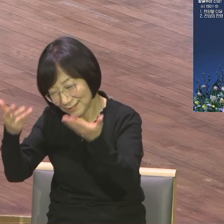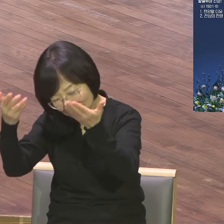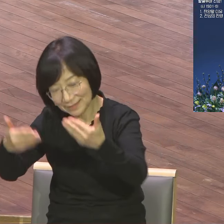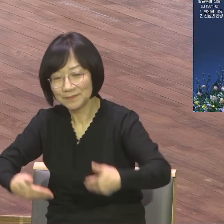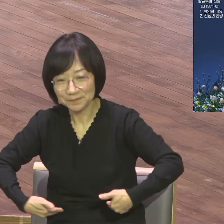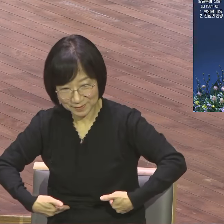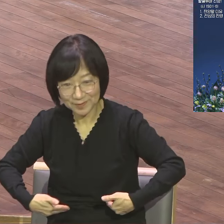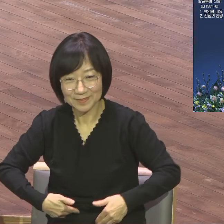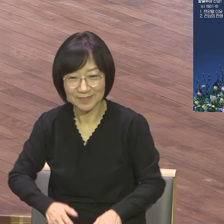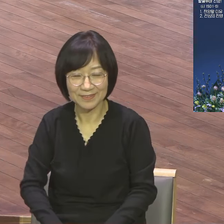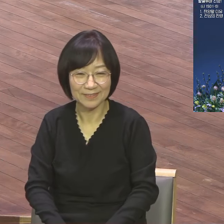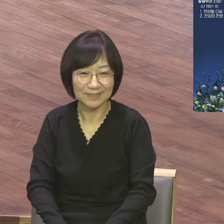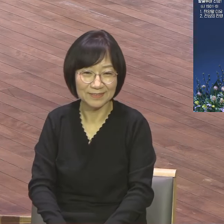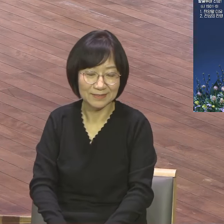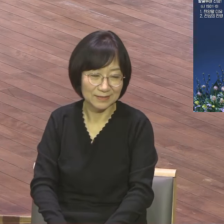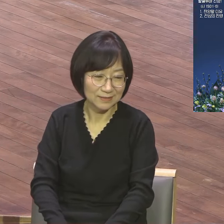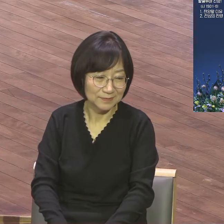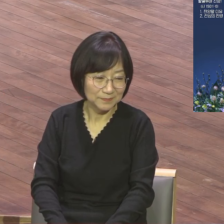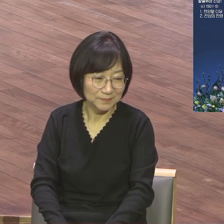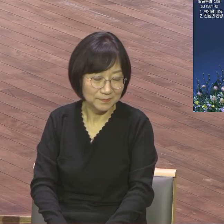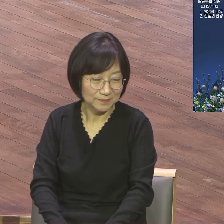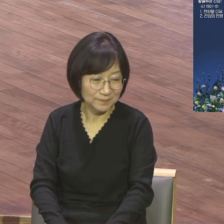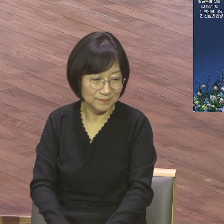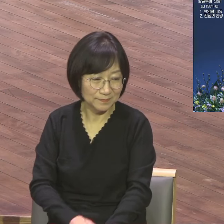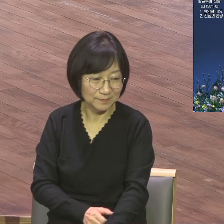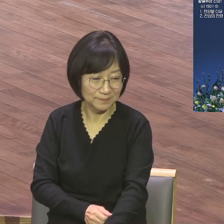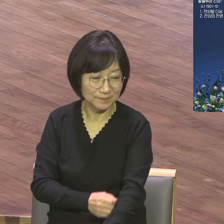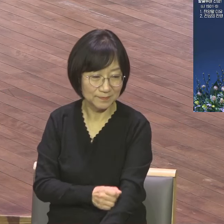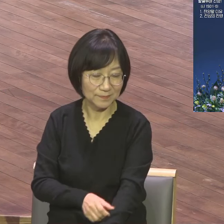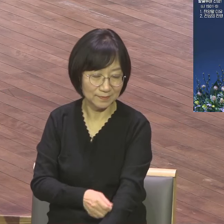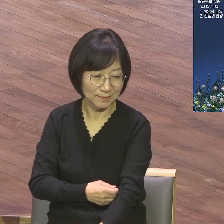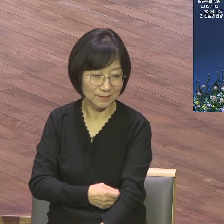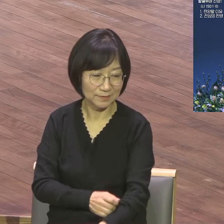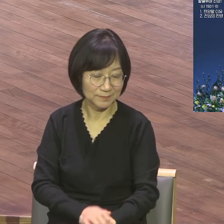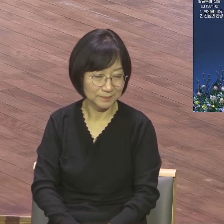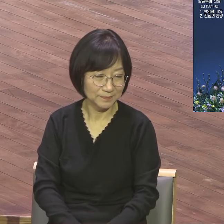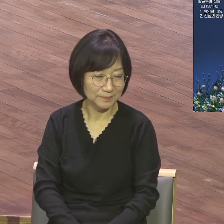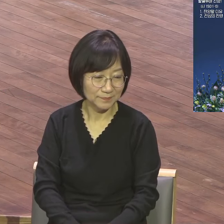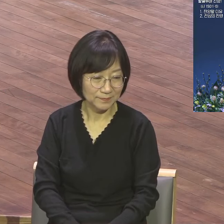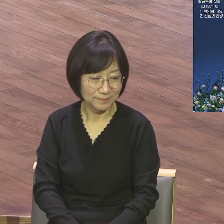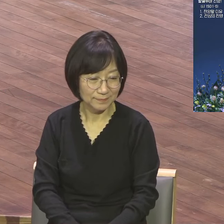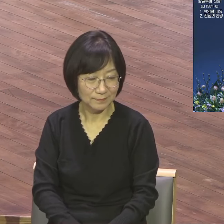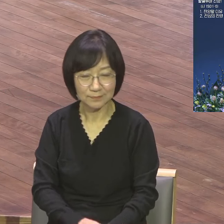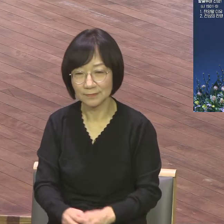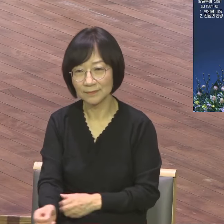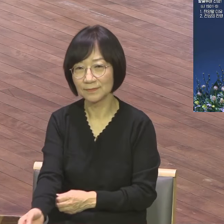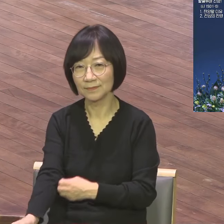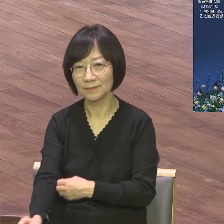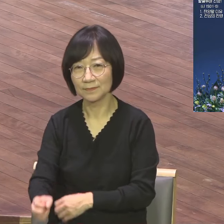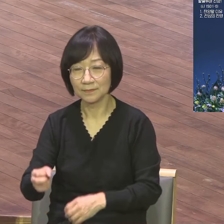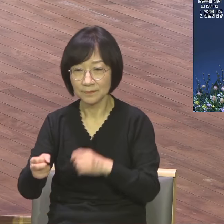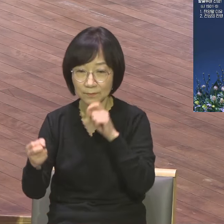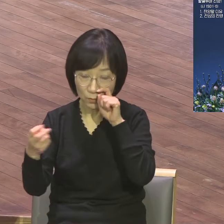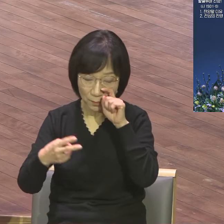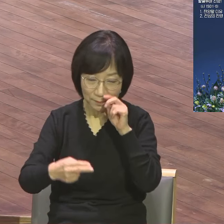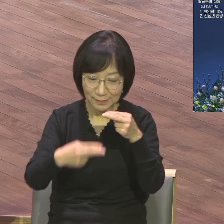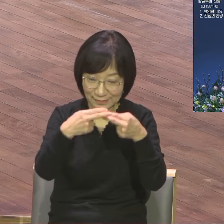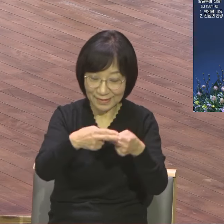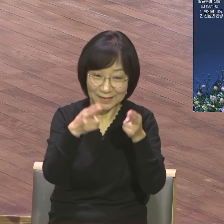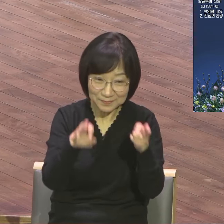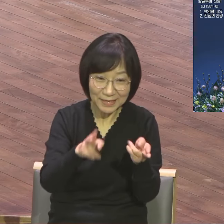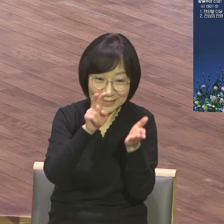뭐 찬양이 하나님을 찬양하는 찬양도 있고 기도하는 찬양도 있고 다락방 찬양에 또 메시지를